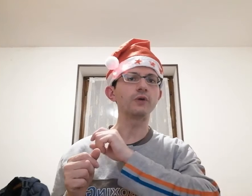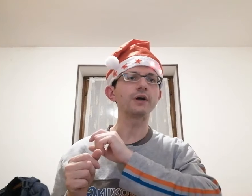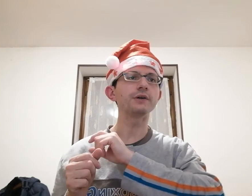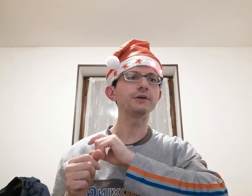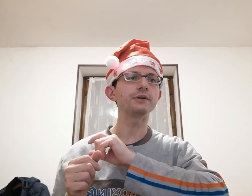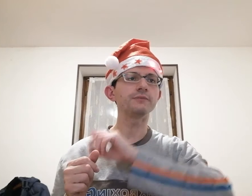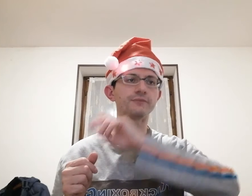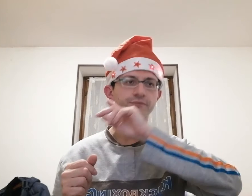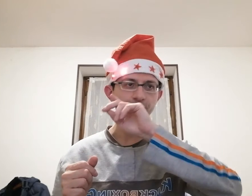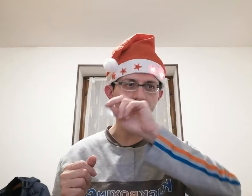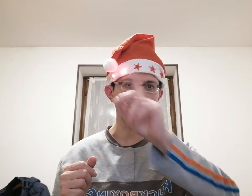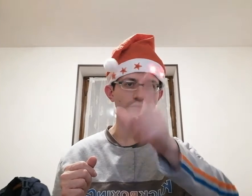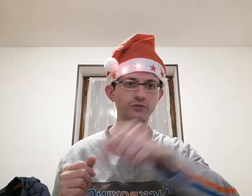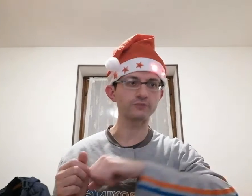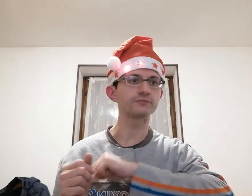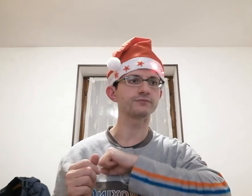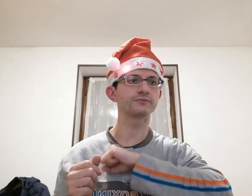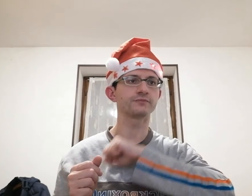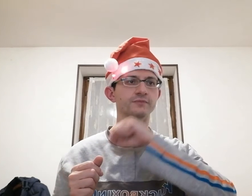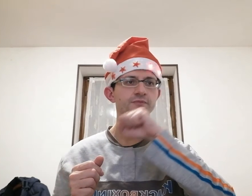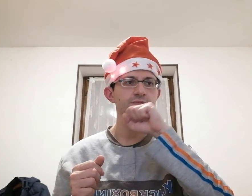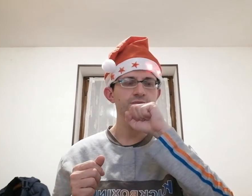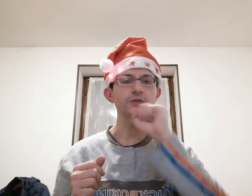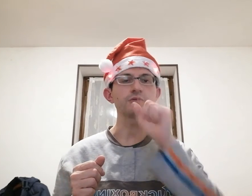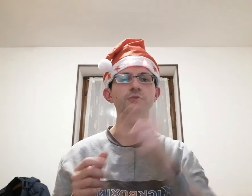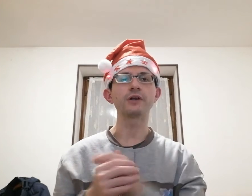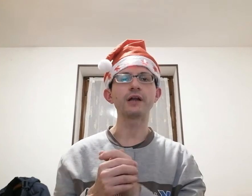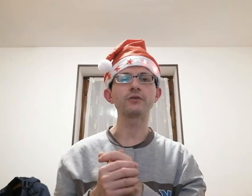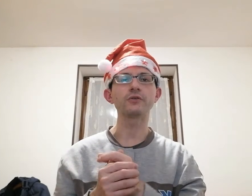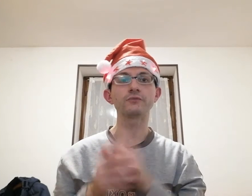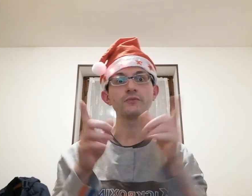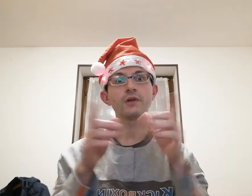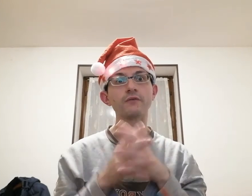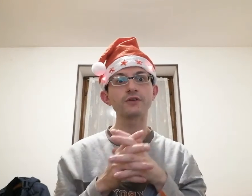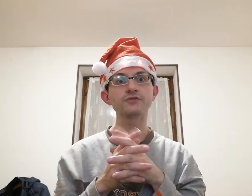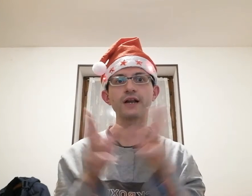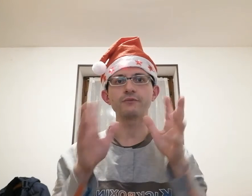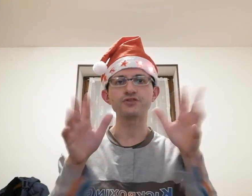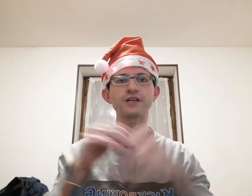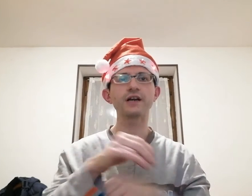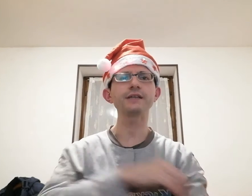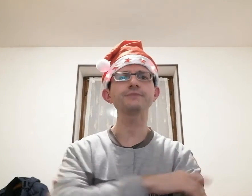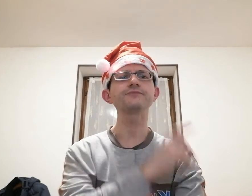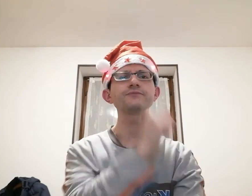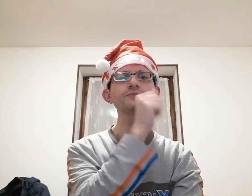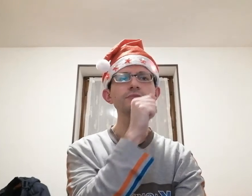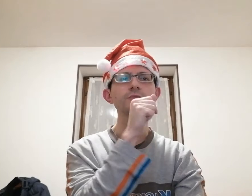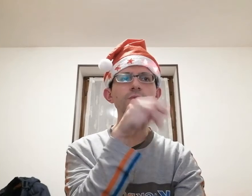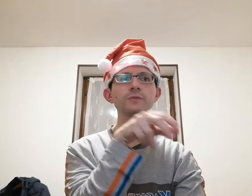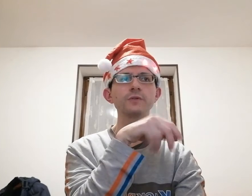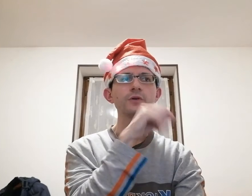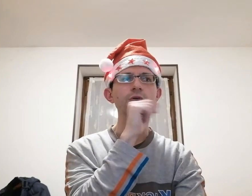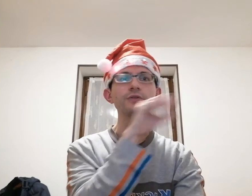Comunque, vi ricordo che l'ultimo dell'anno faccio una live musicale con